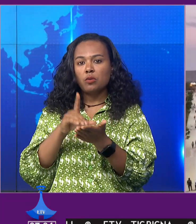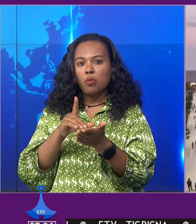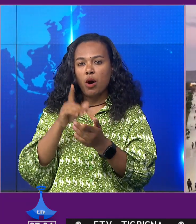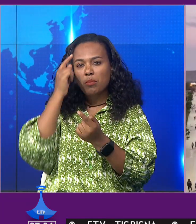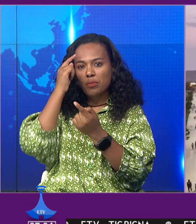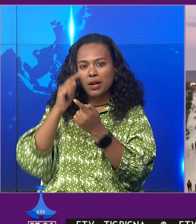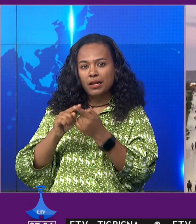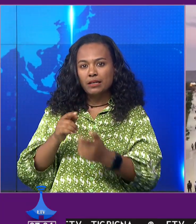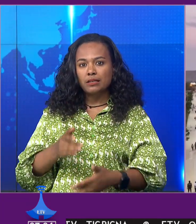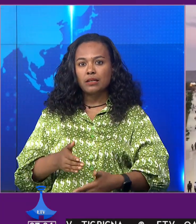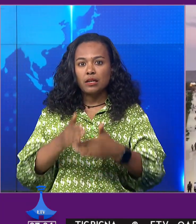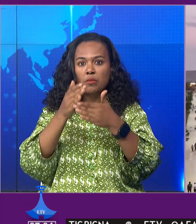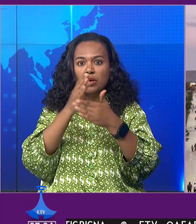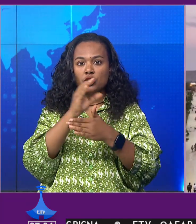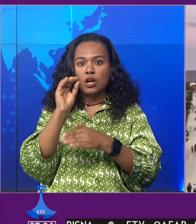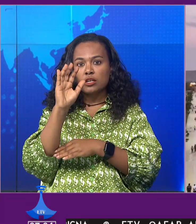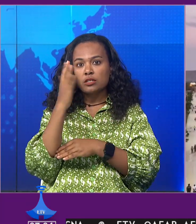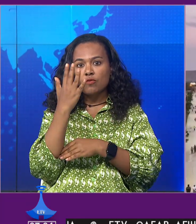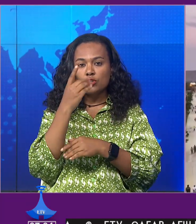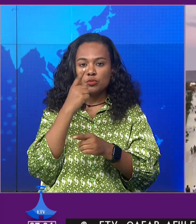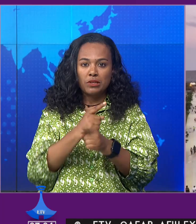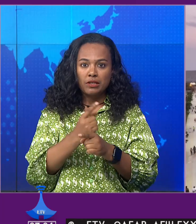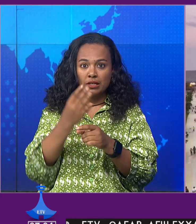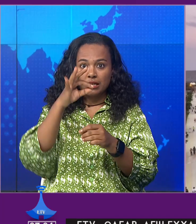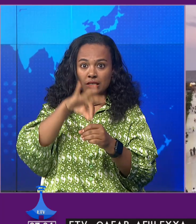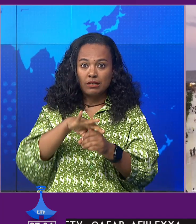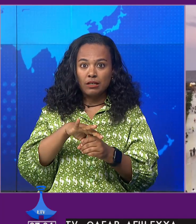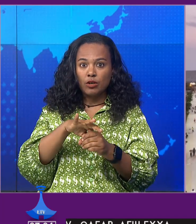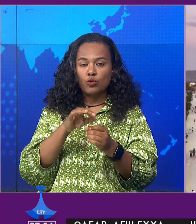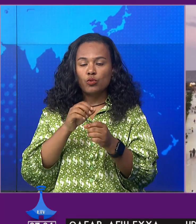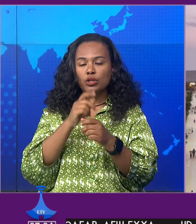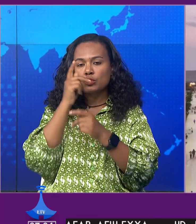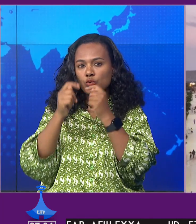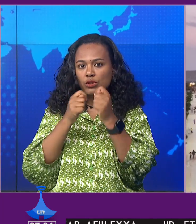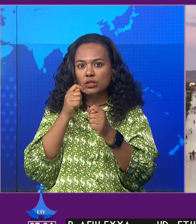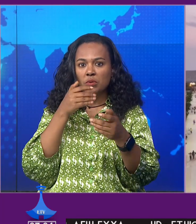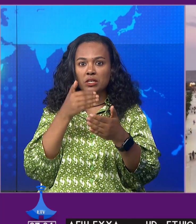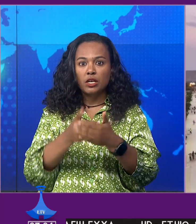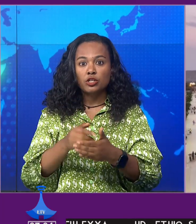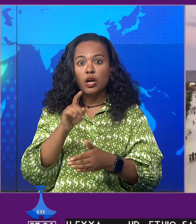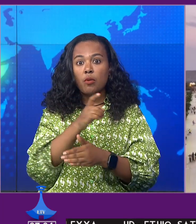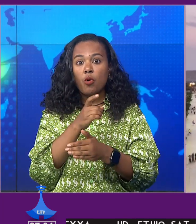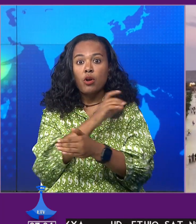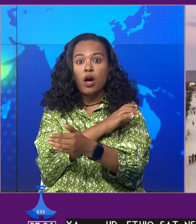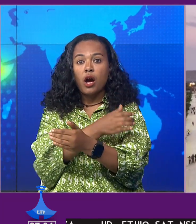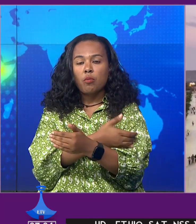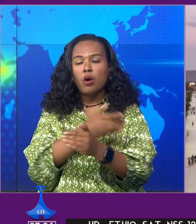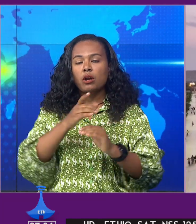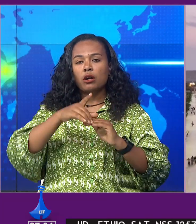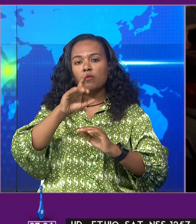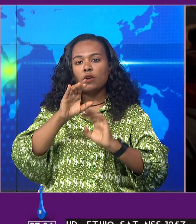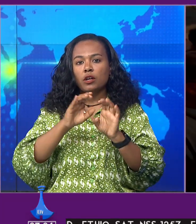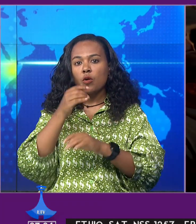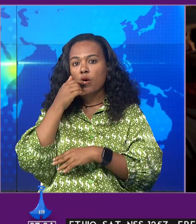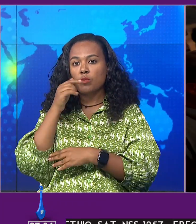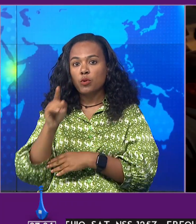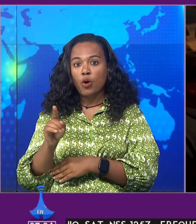በፕላን ከተገነባችና ዛፎች በአግባቡ ከተተከሉ የቱሪስት መዳረሻ የመሆን አቅሟን ከፍ ያደርገዋል